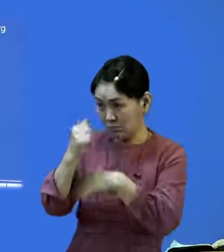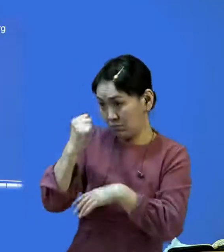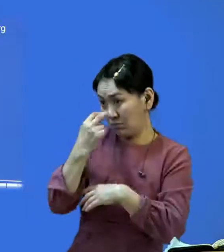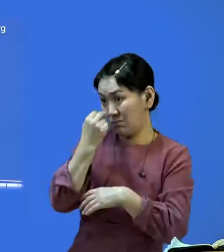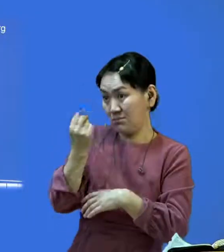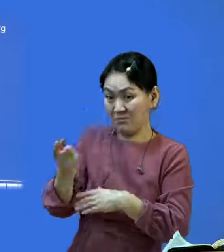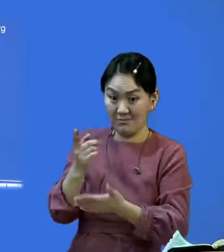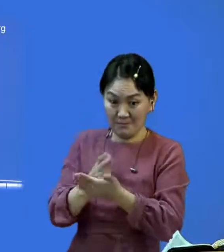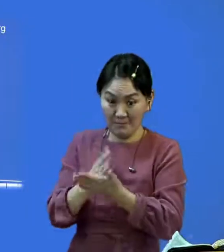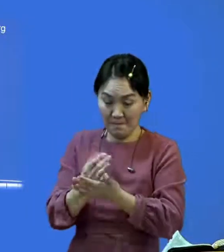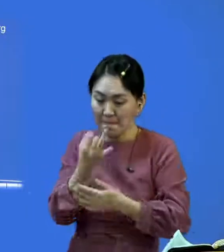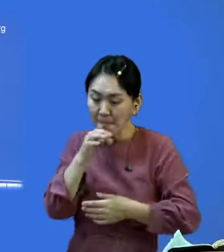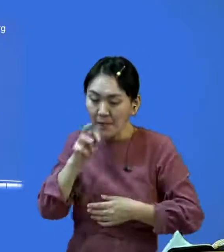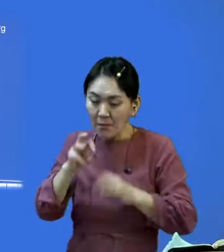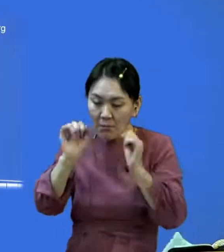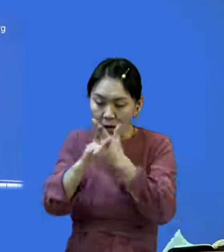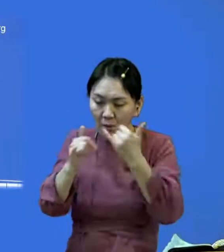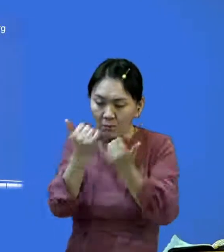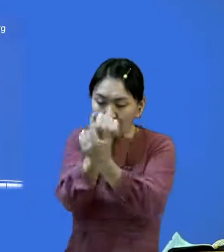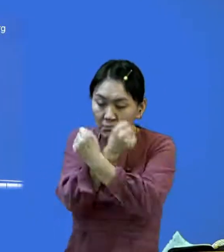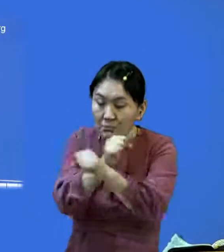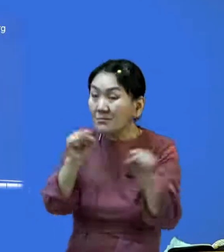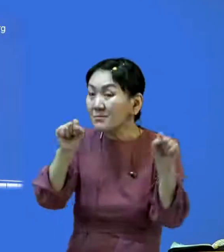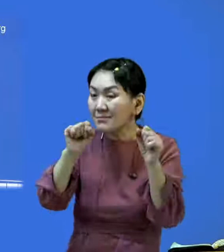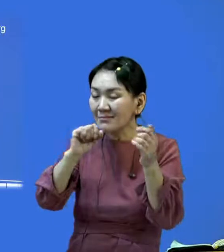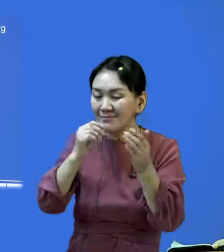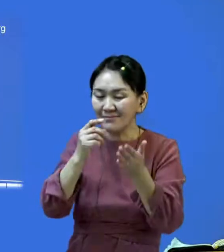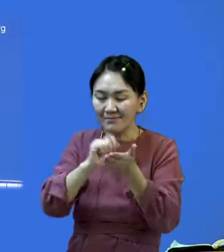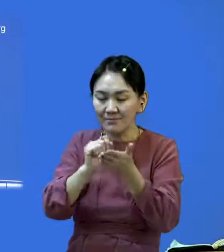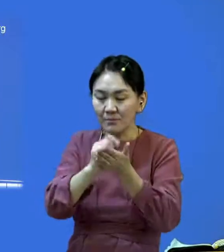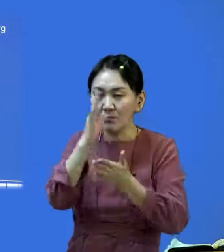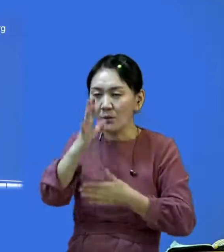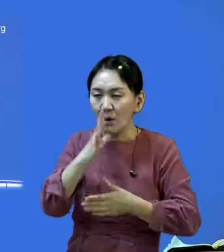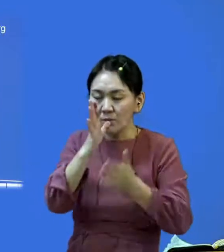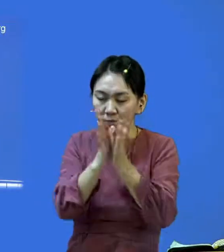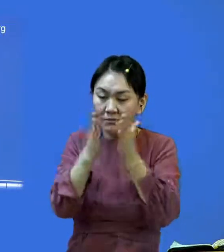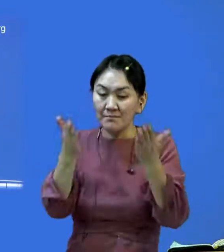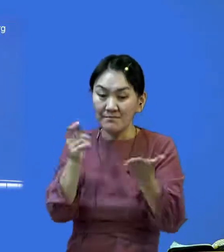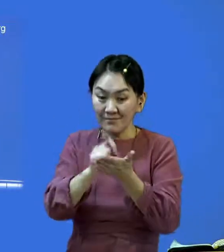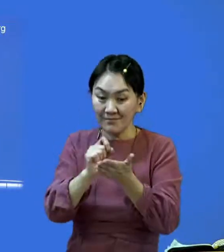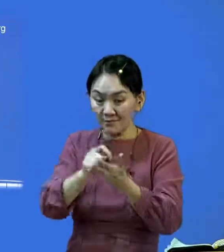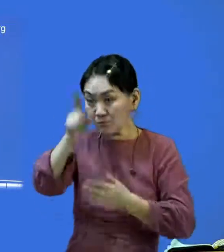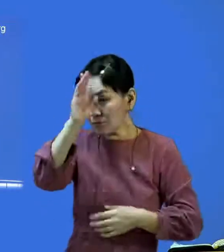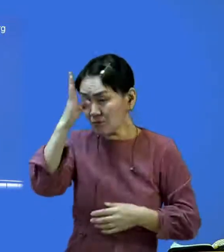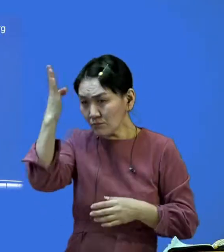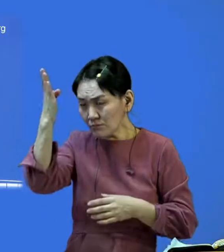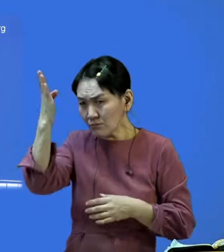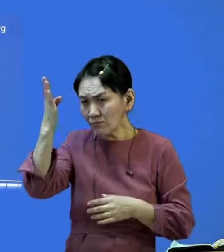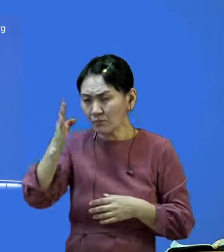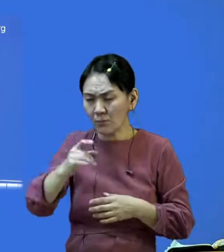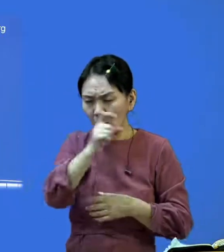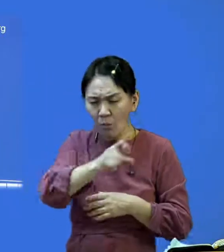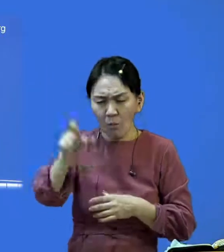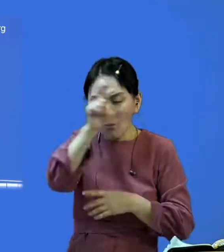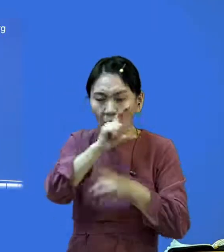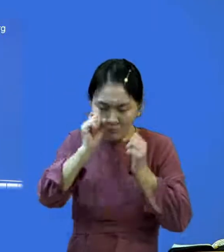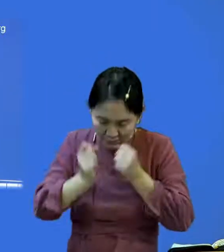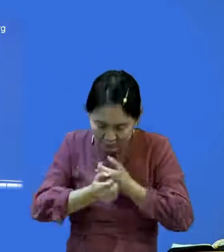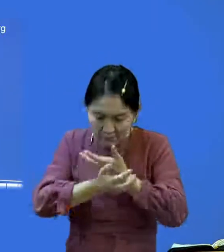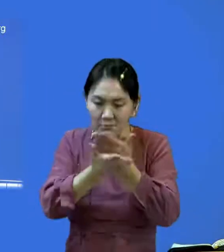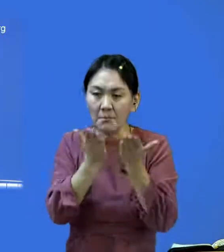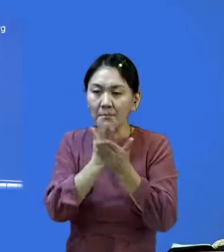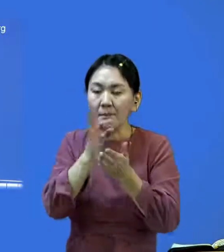агуу аврал гэж хэлсэн. За тэгээд дуулал номон дээрээ сарвал бурхан хүний хүмүүст айлцсан тэр